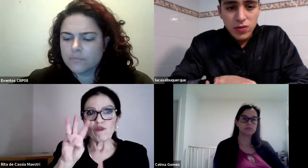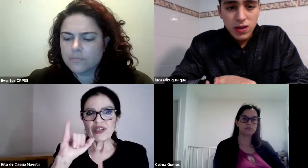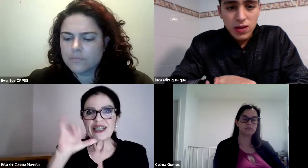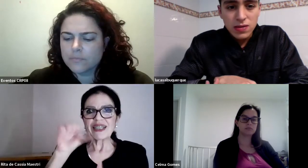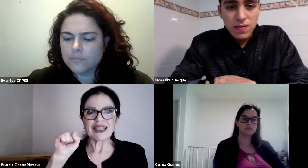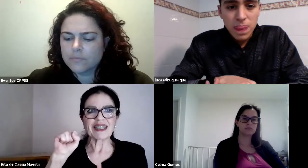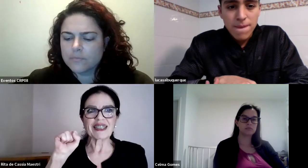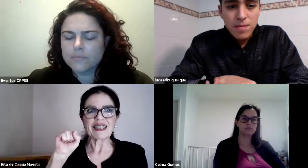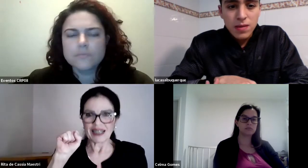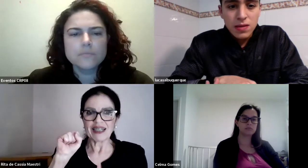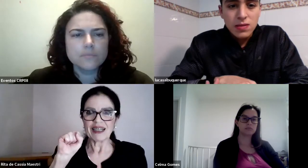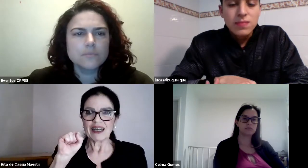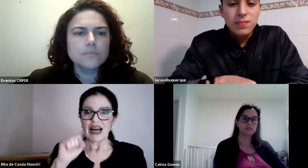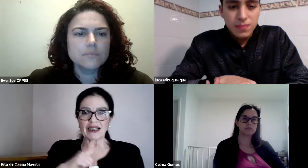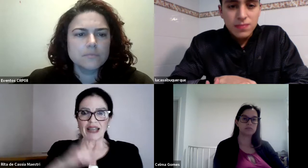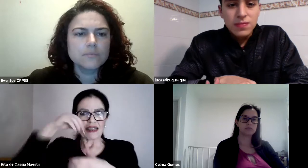o português.